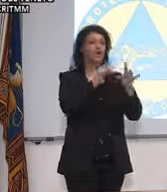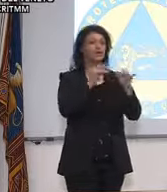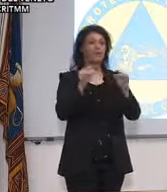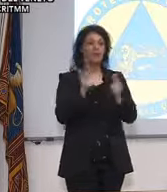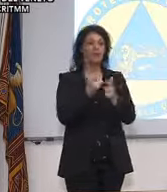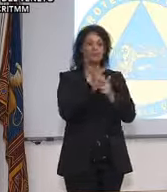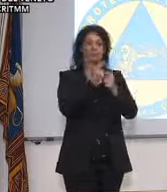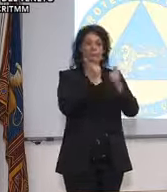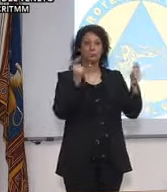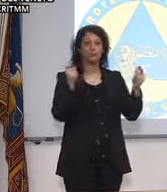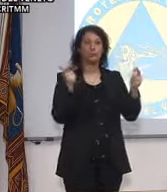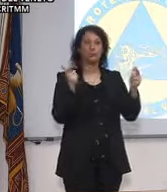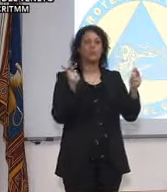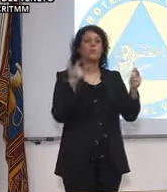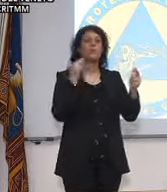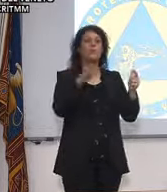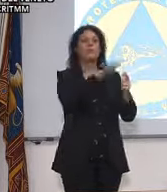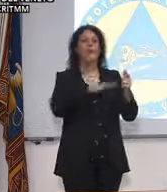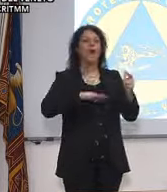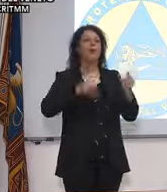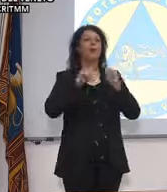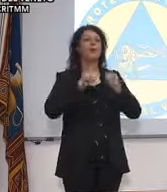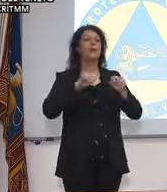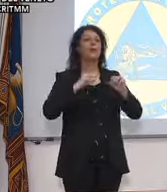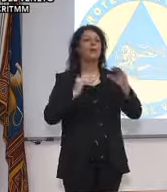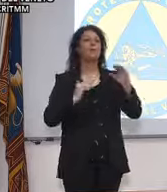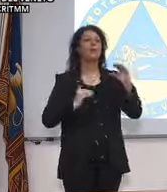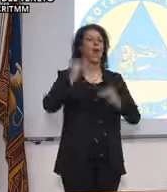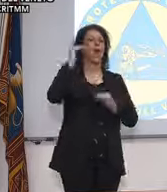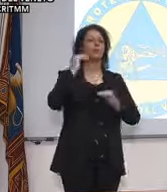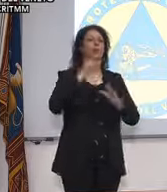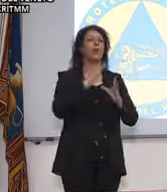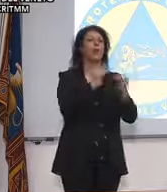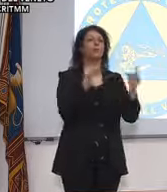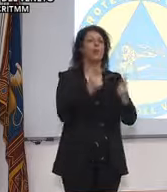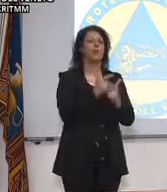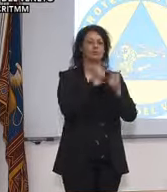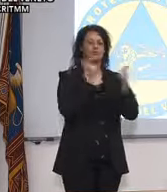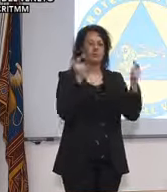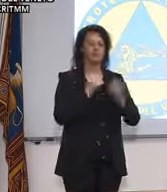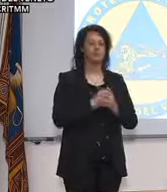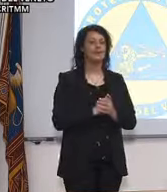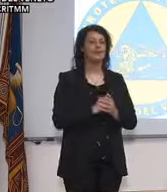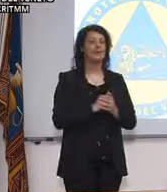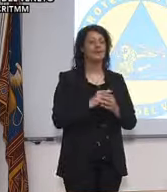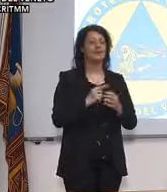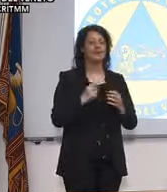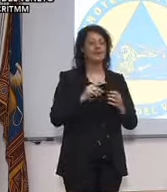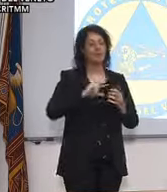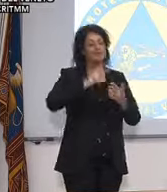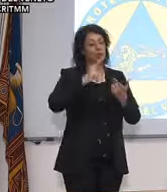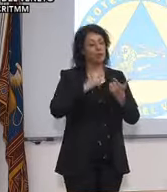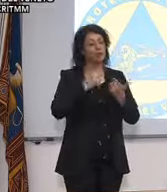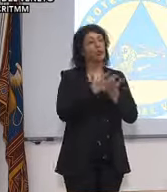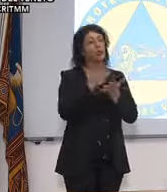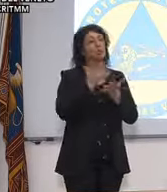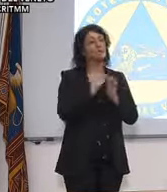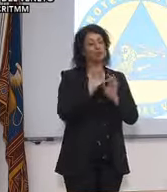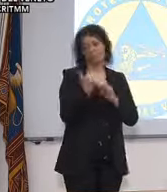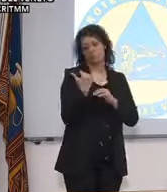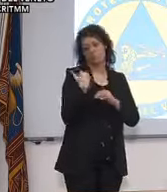nelle aree in cui c'è maggior inquinamento. E la seconda invece più recente, dove si è